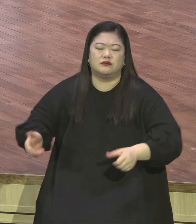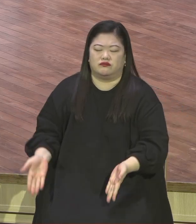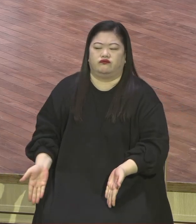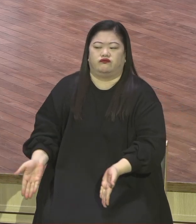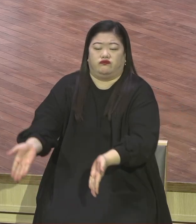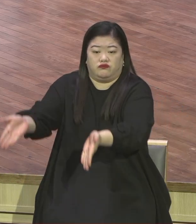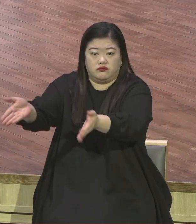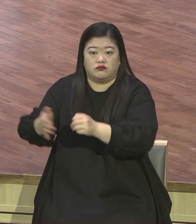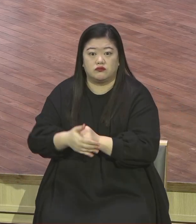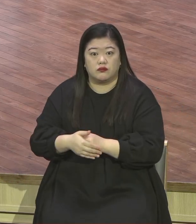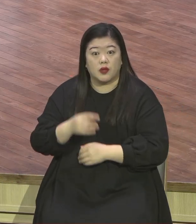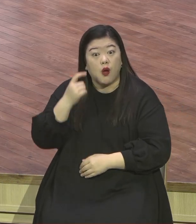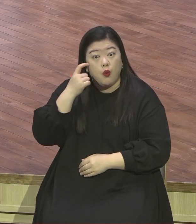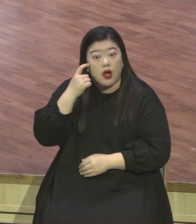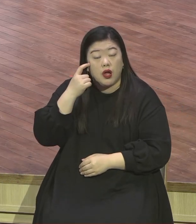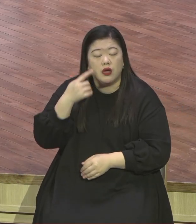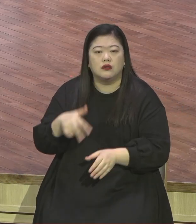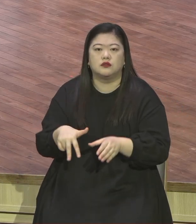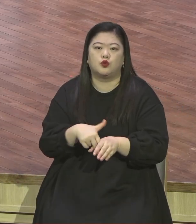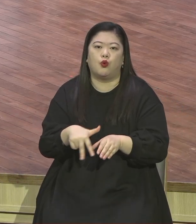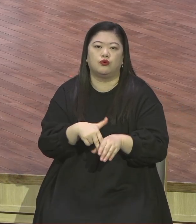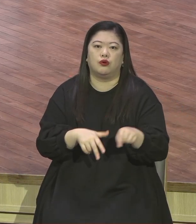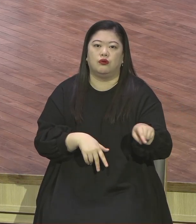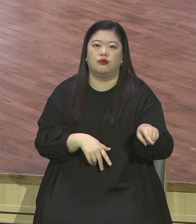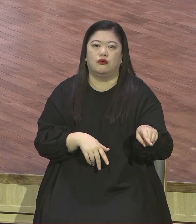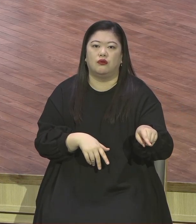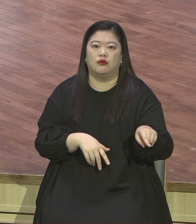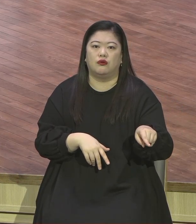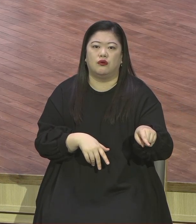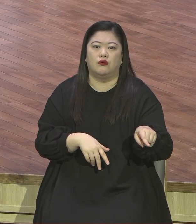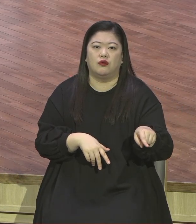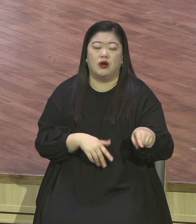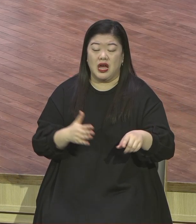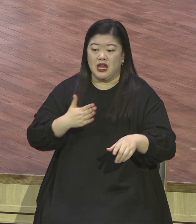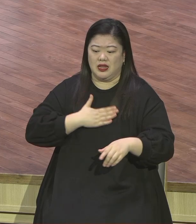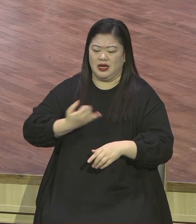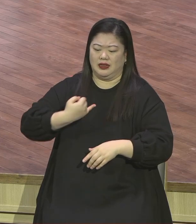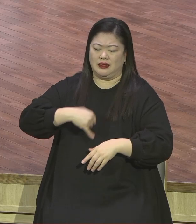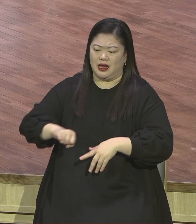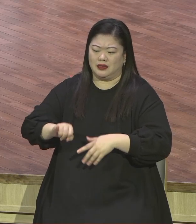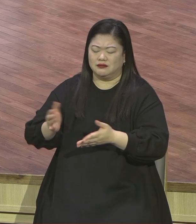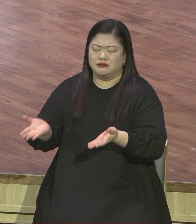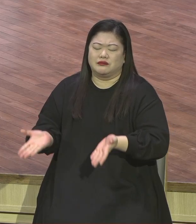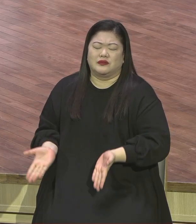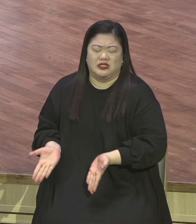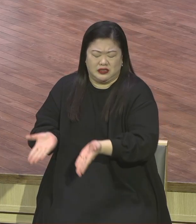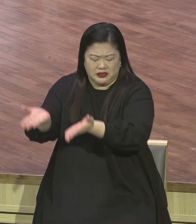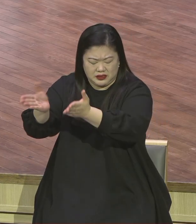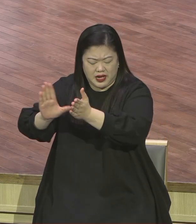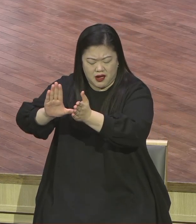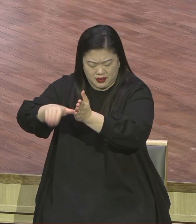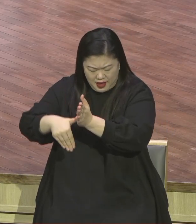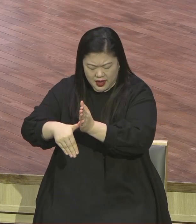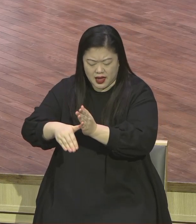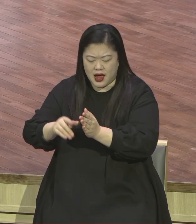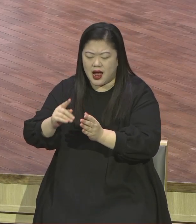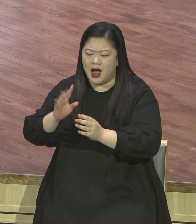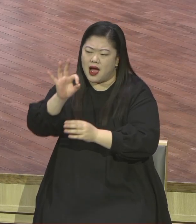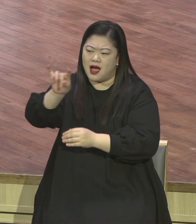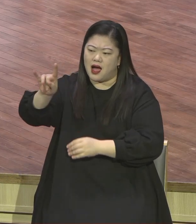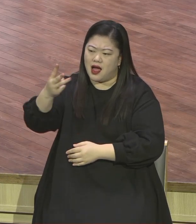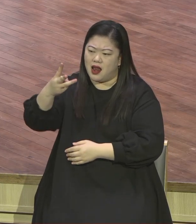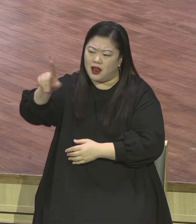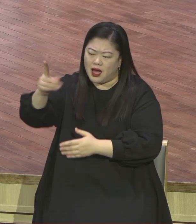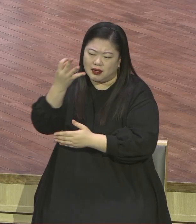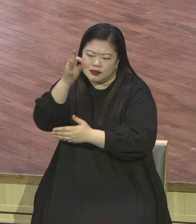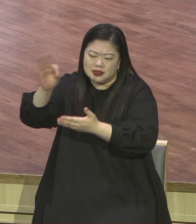자기들은 종교예요. 자기들은 이렇게 하는 것이 알라에게 충성하는 것이다. 무슨 놈의 신이 이런 악란의 신이